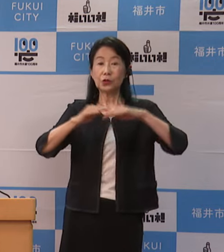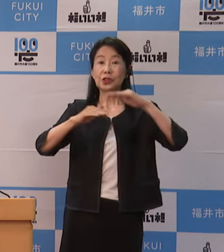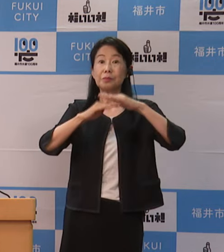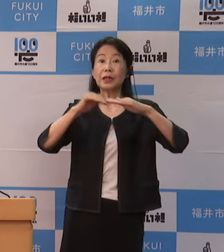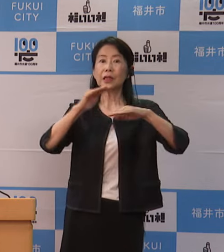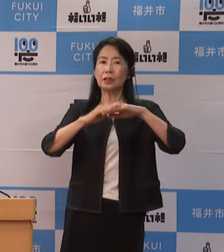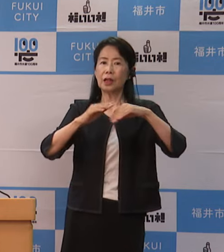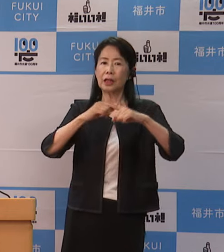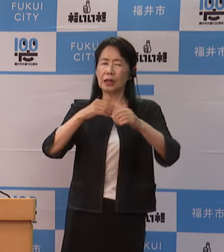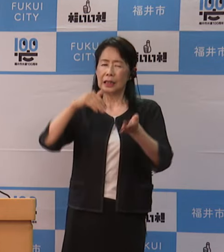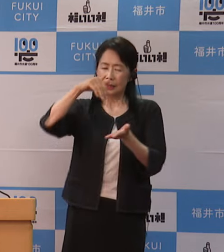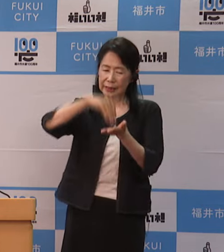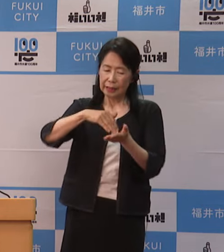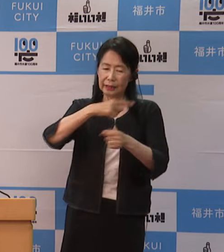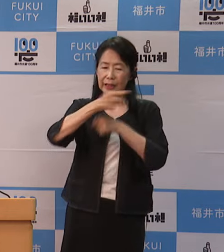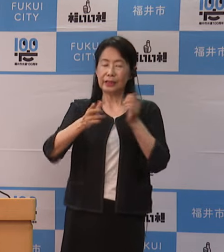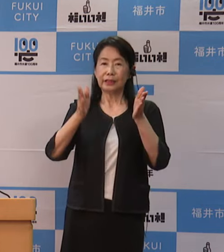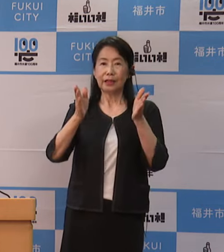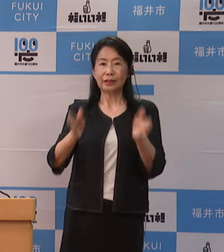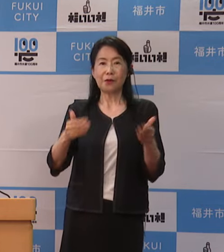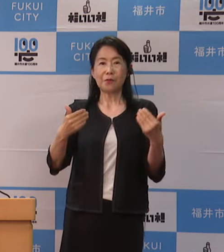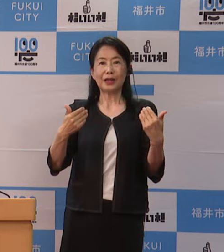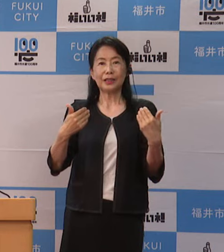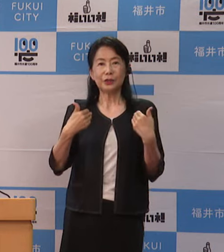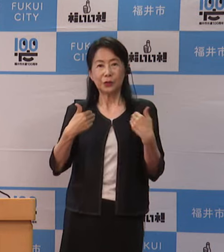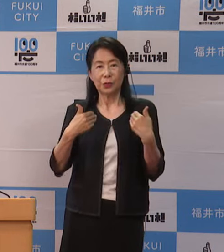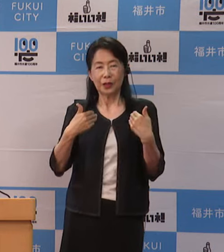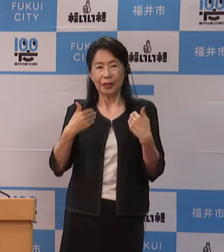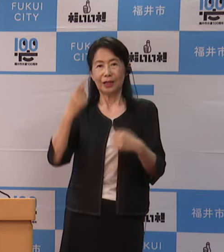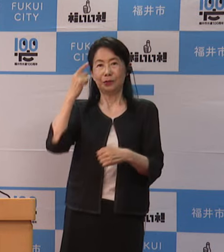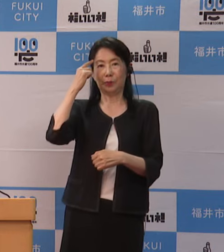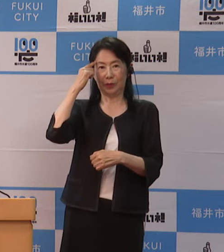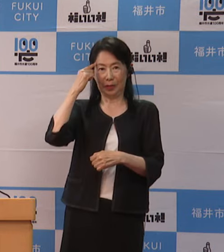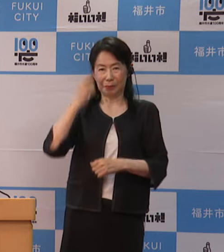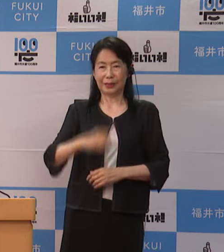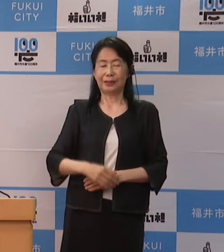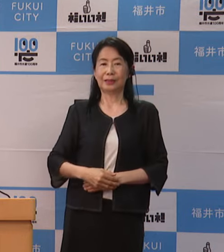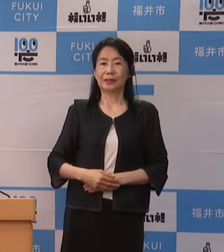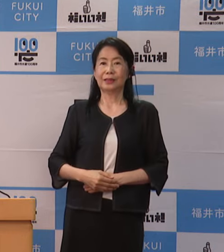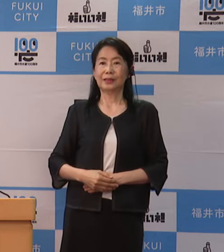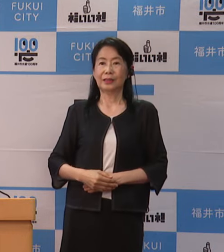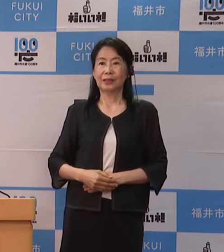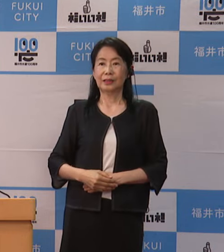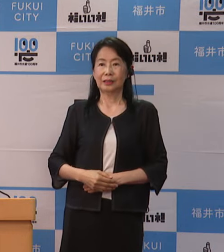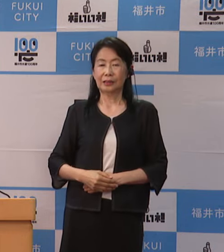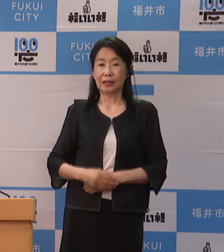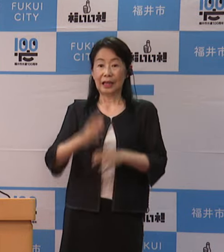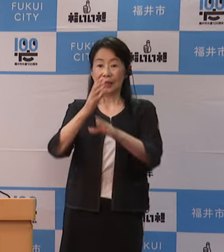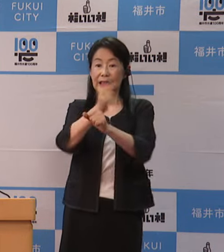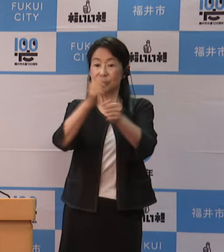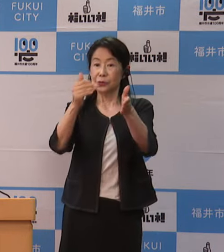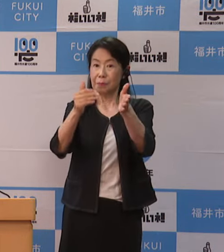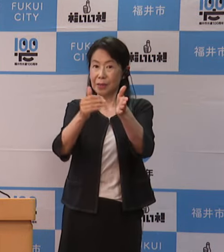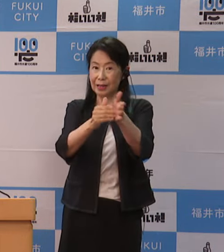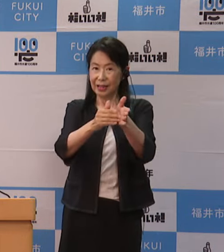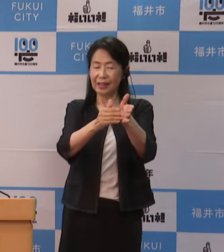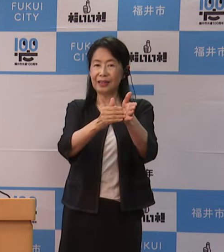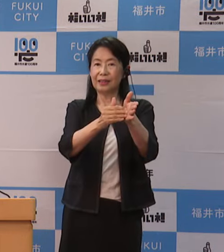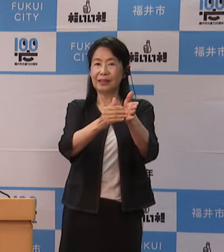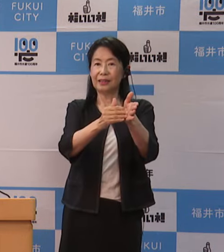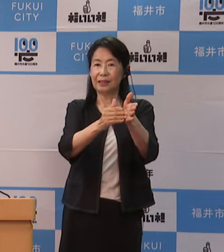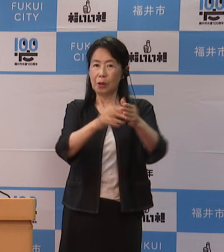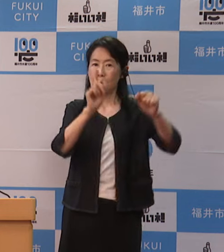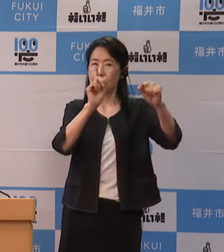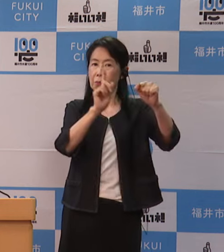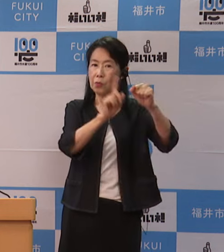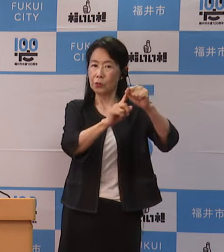少なくとも1年は必要かなというふうな感覚的には思っています。 きちっといつまでにっていうようなそういったことは